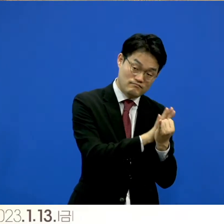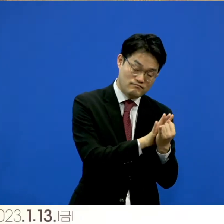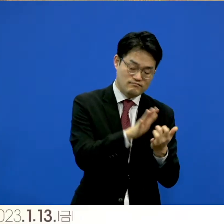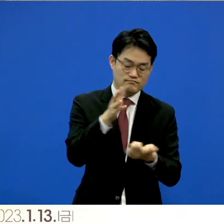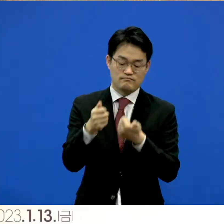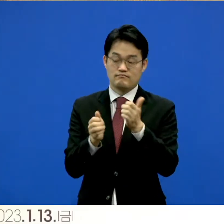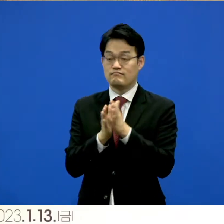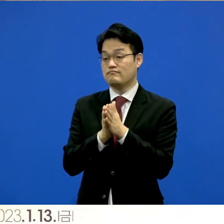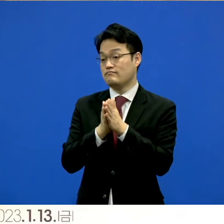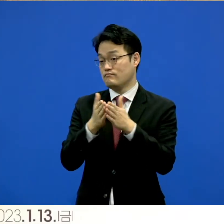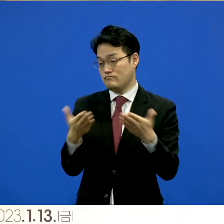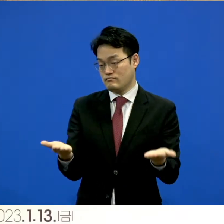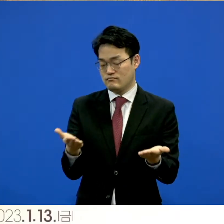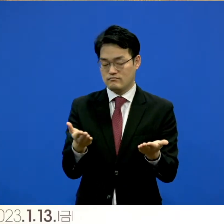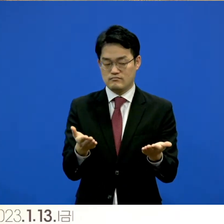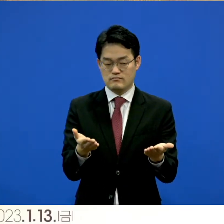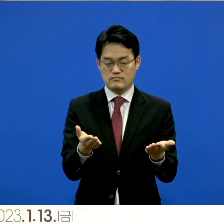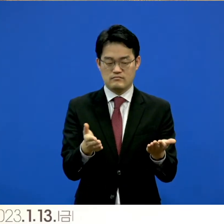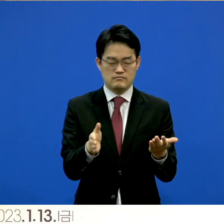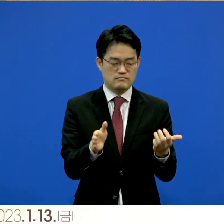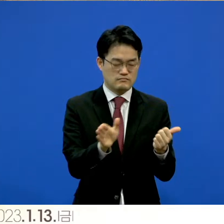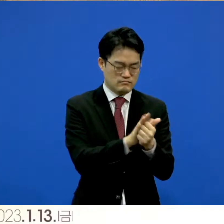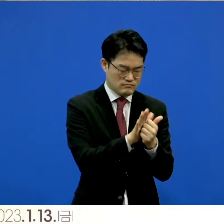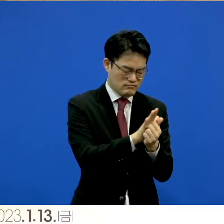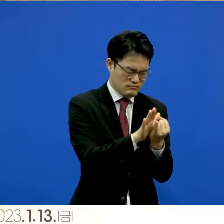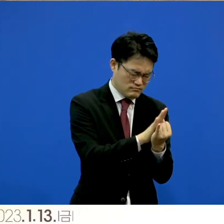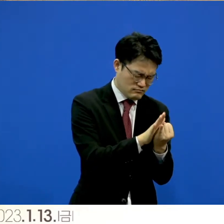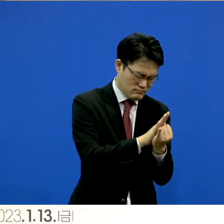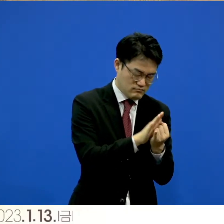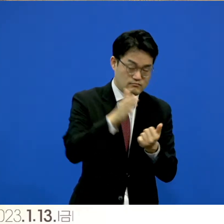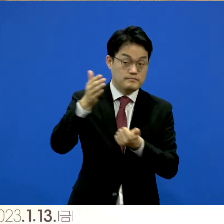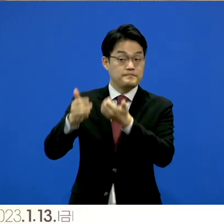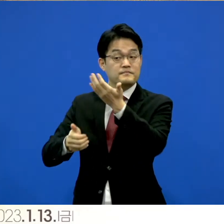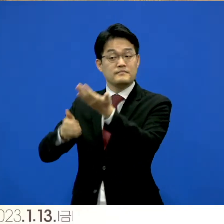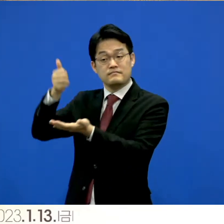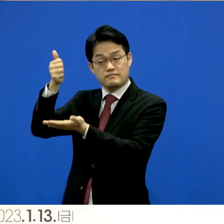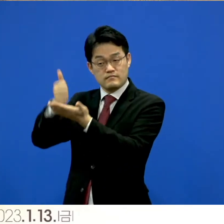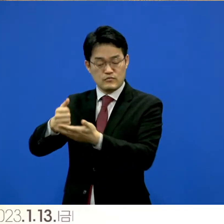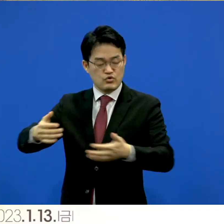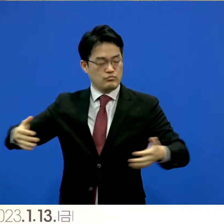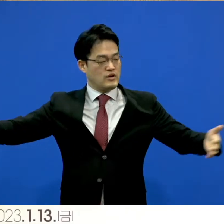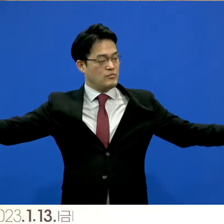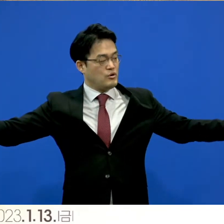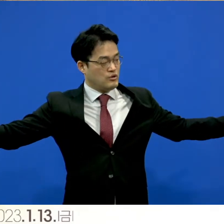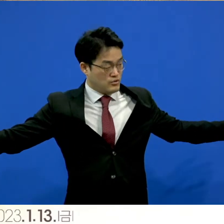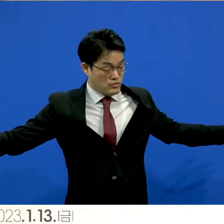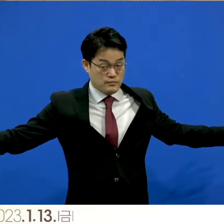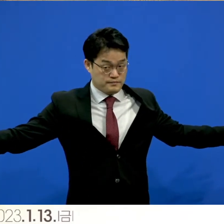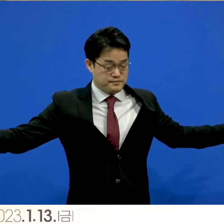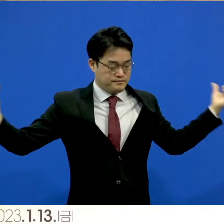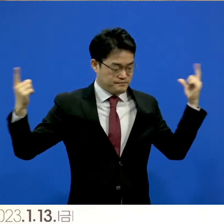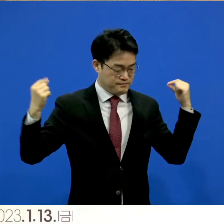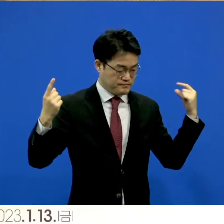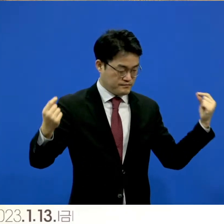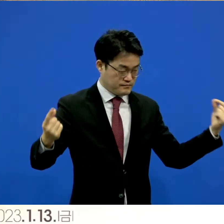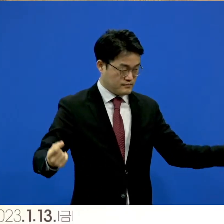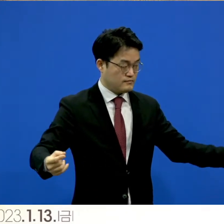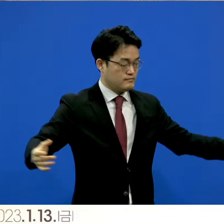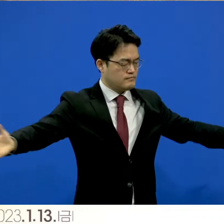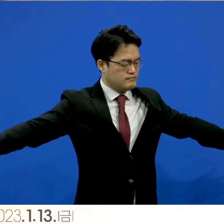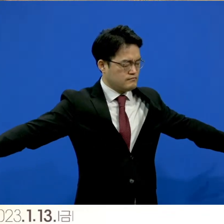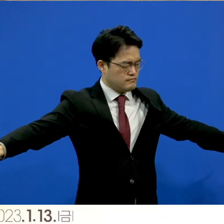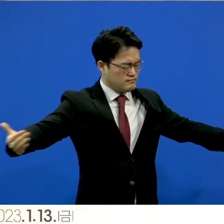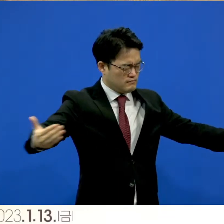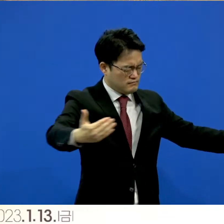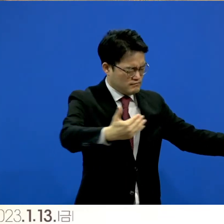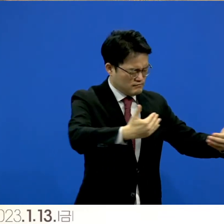성경은 환대하시는 아버지, 두 팔 벌려 계시는 아버지, 온 인류를 향하여 여전히 손을 들고 우리를